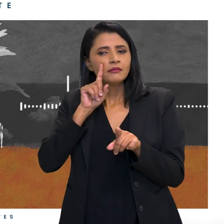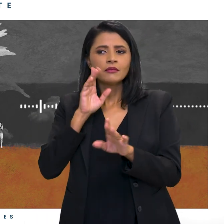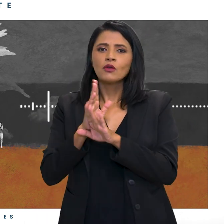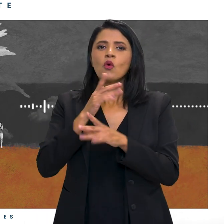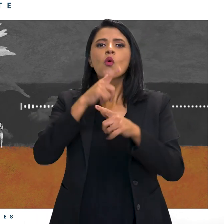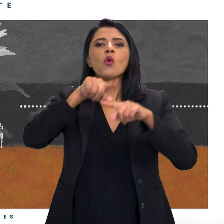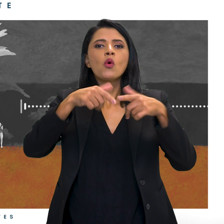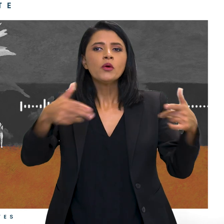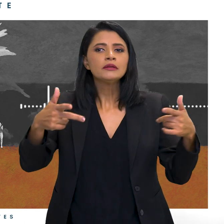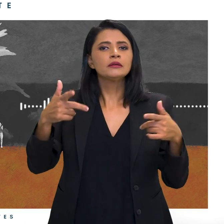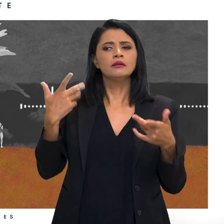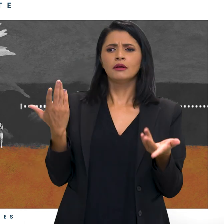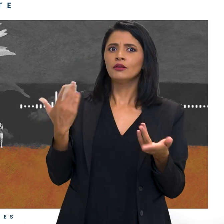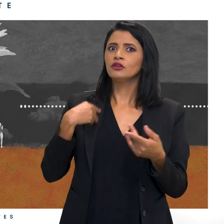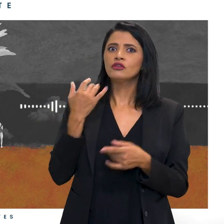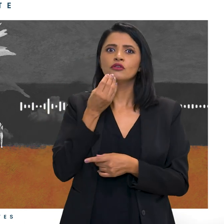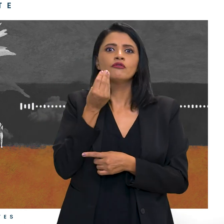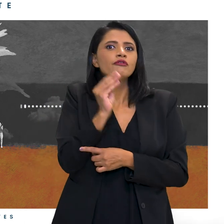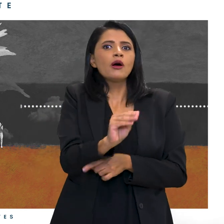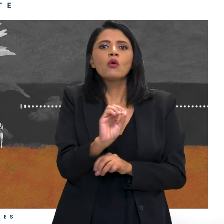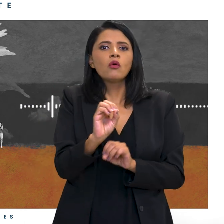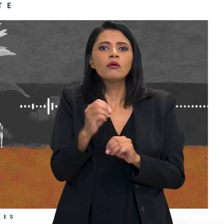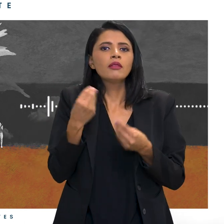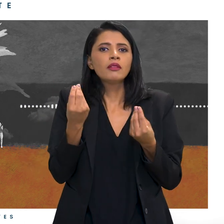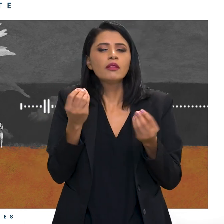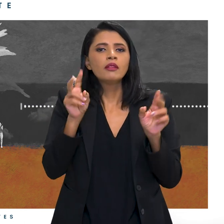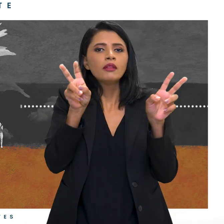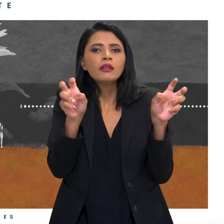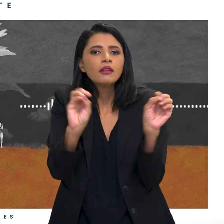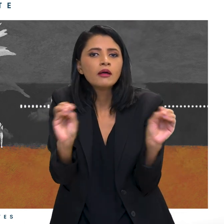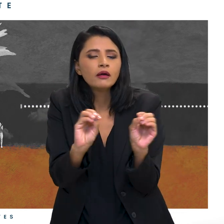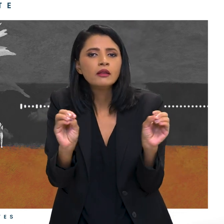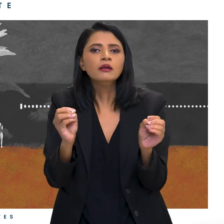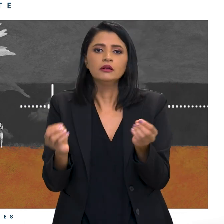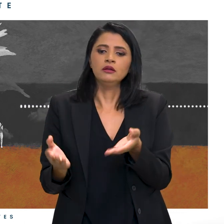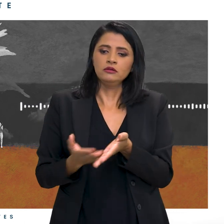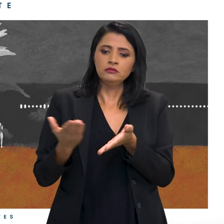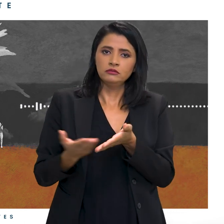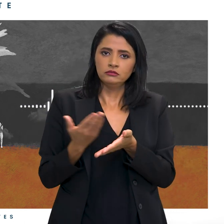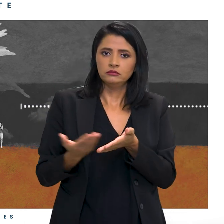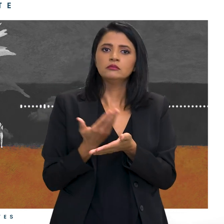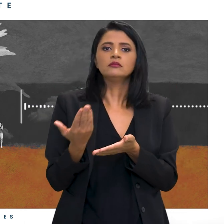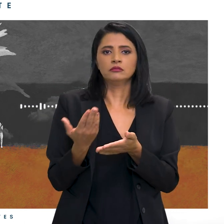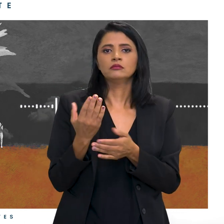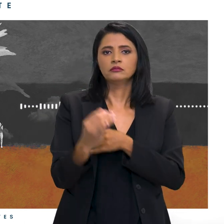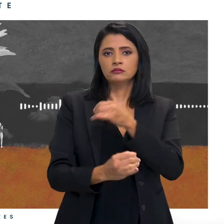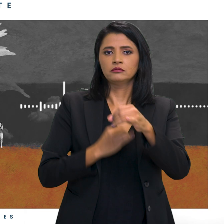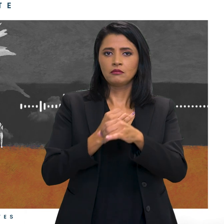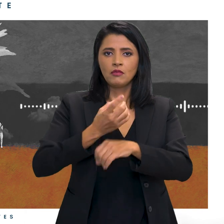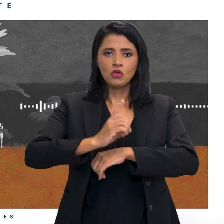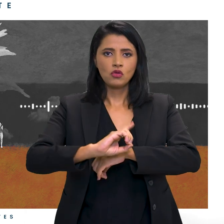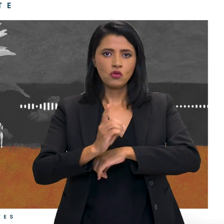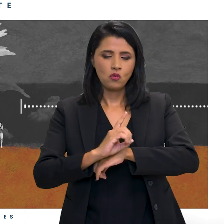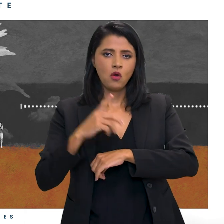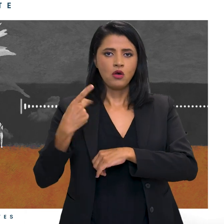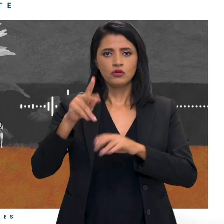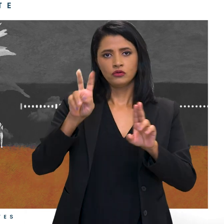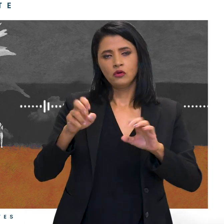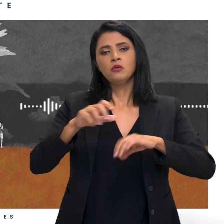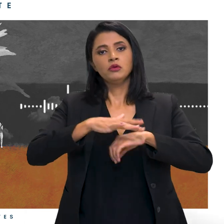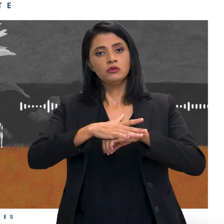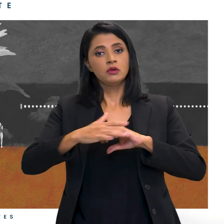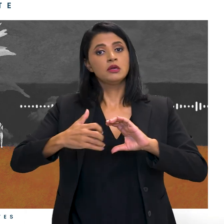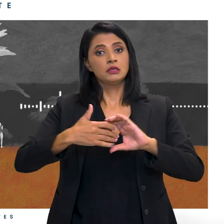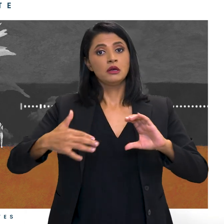encontramos coisas perdidas, que a gente deixou de citar. Por exemplo, a existência de uma caderneta virtual sobre doenças raras,